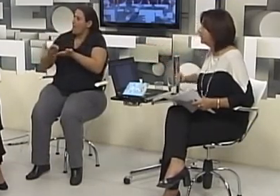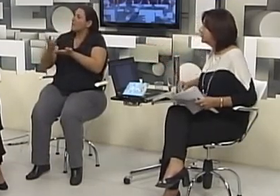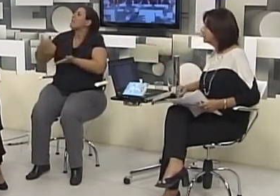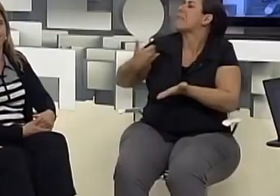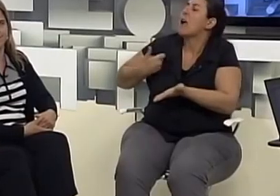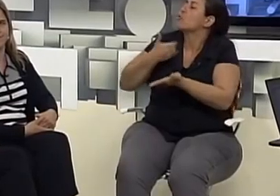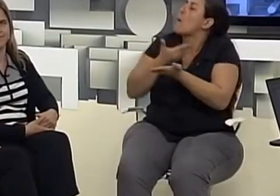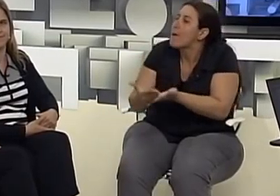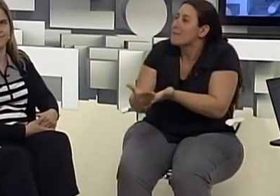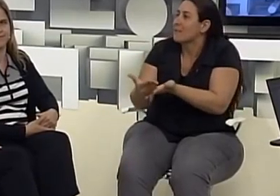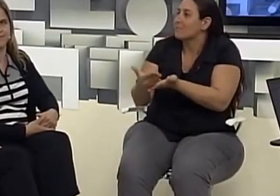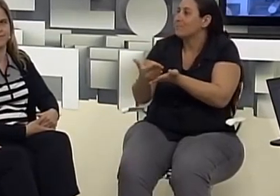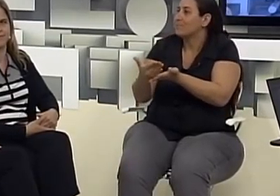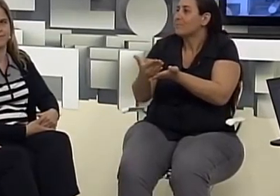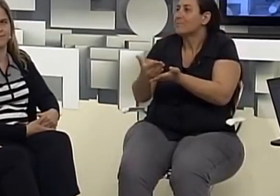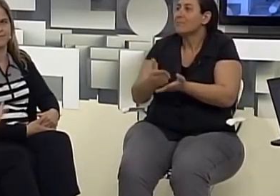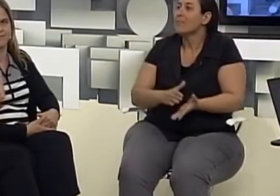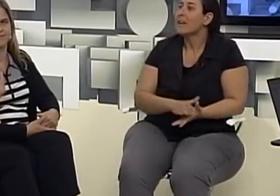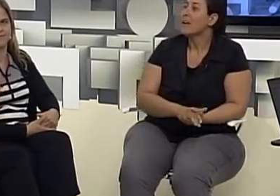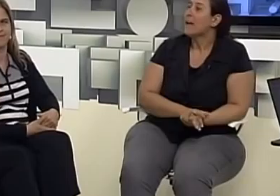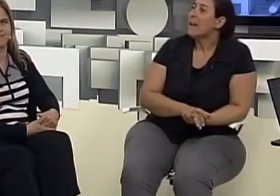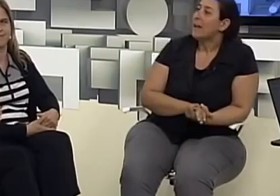elas começam?